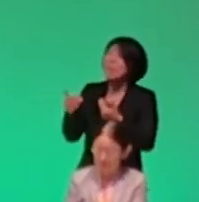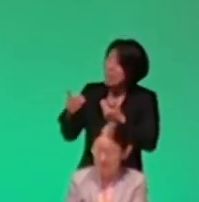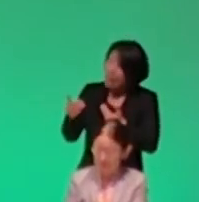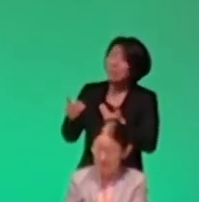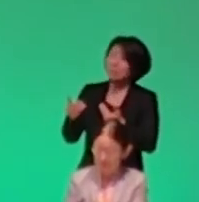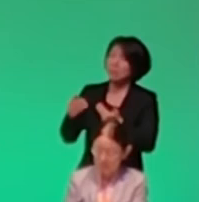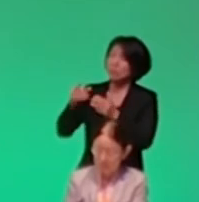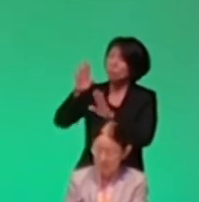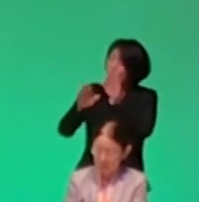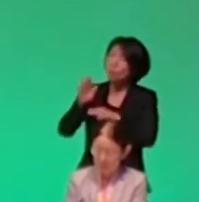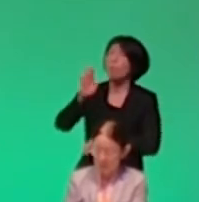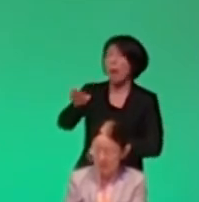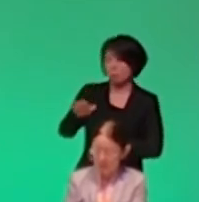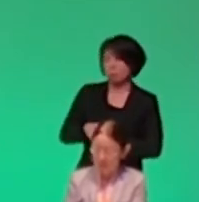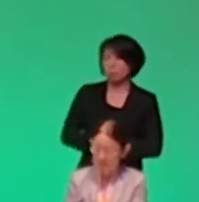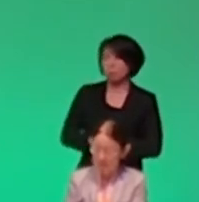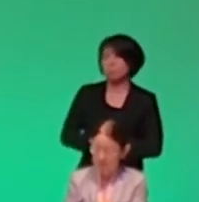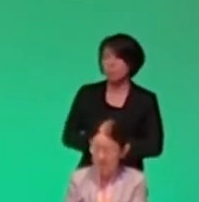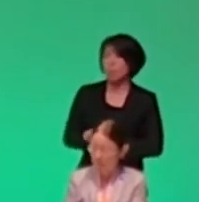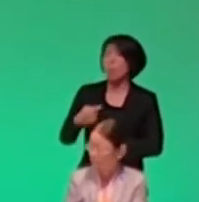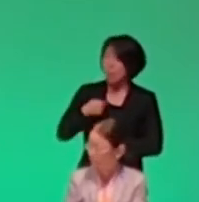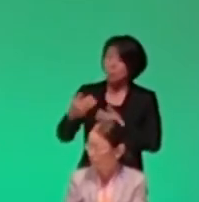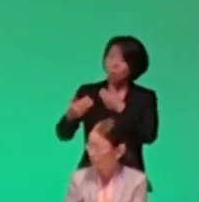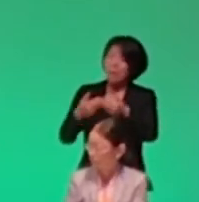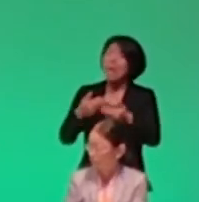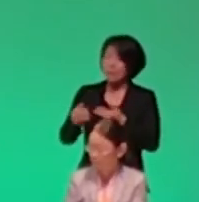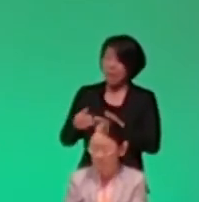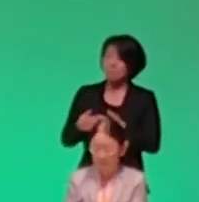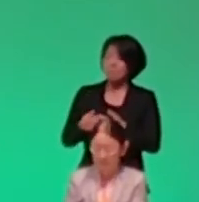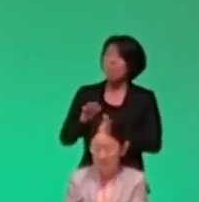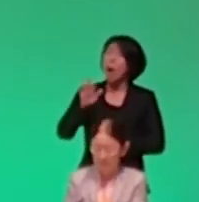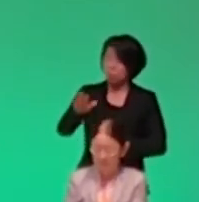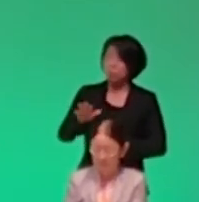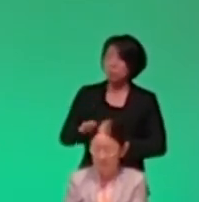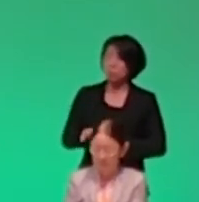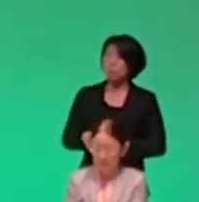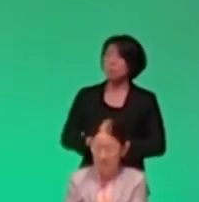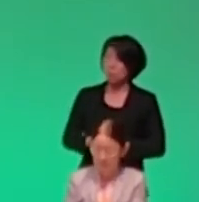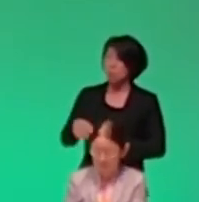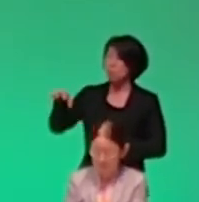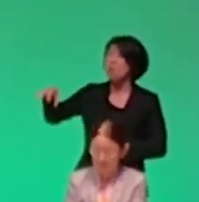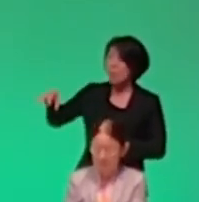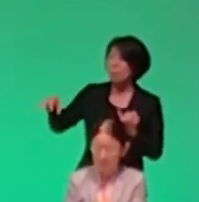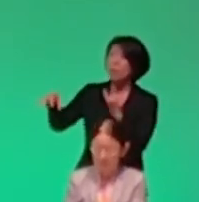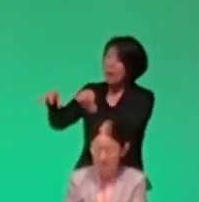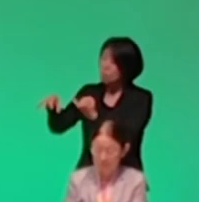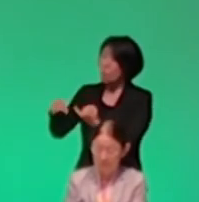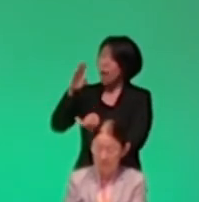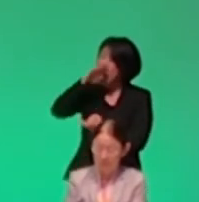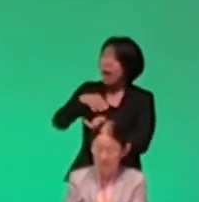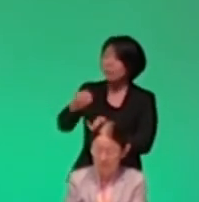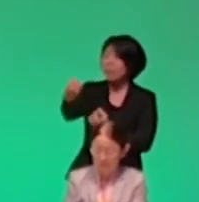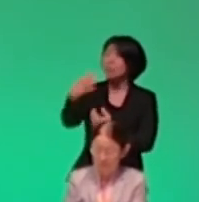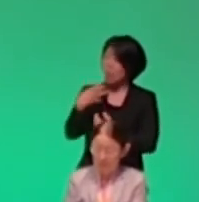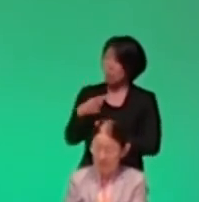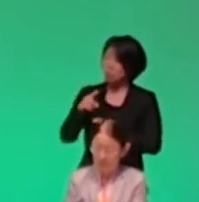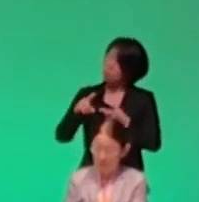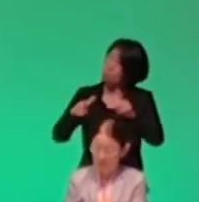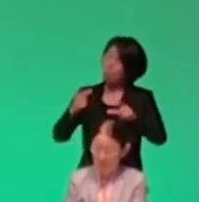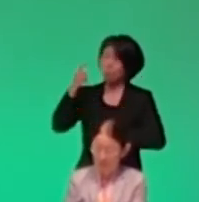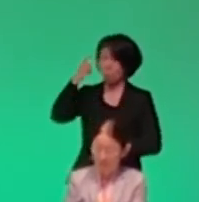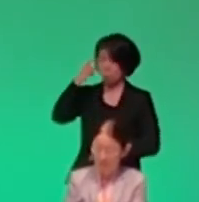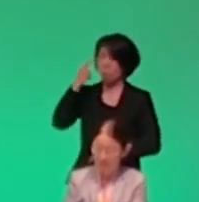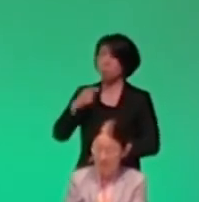女であっても。私もそれを経験したから、そういう言い方を女性がするのはどうかなと。自分がそういう経験をしてない